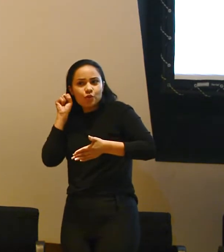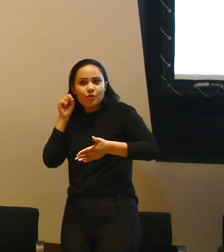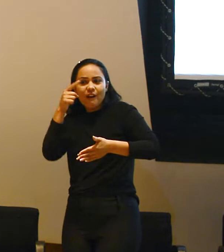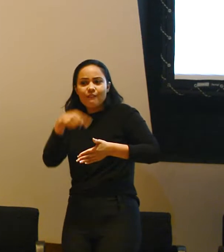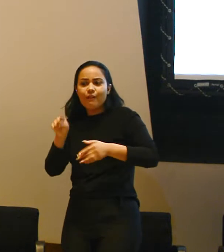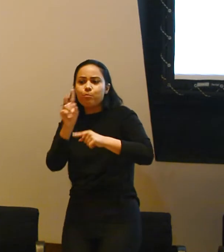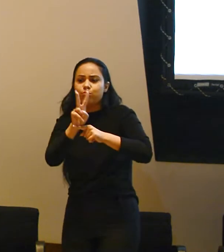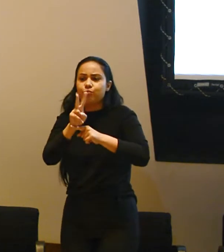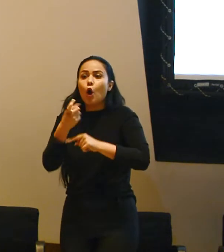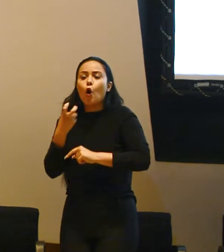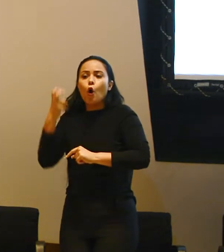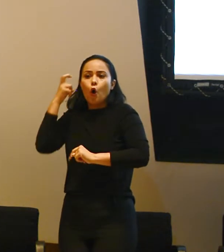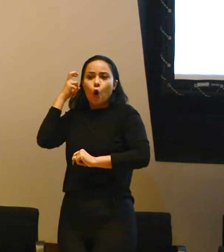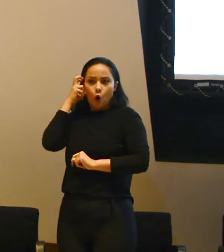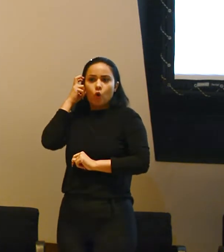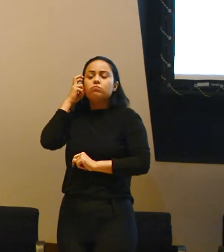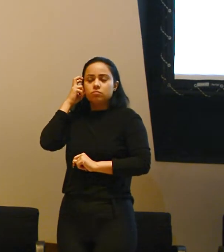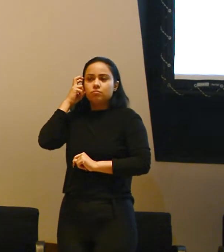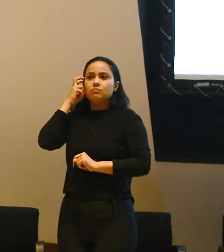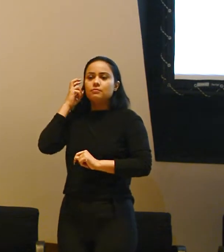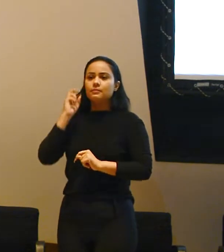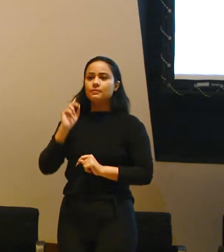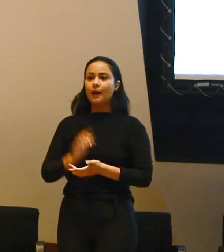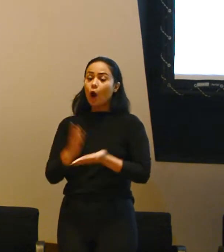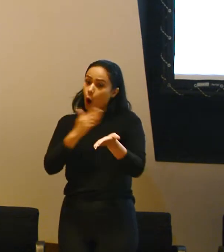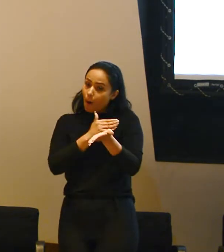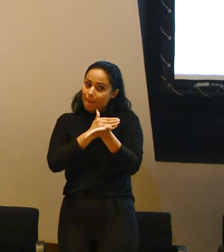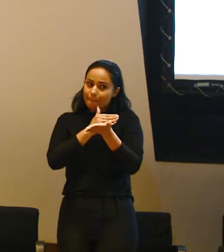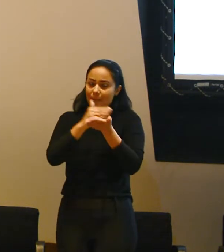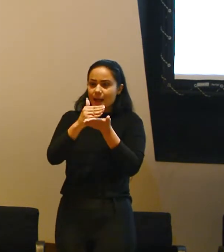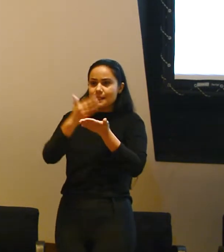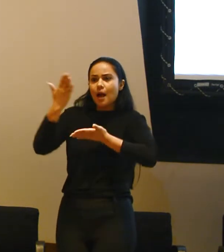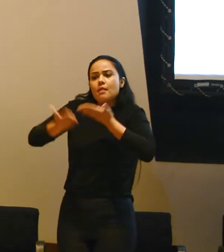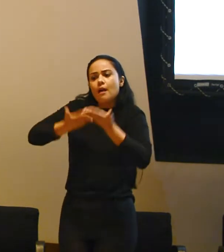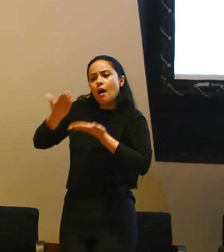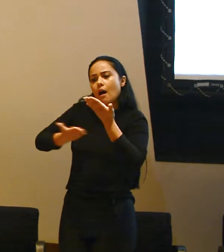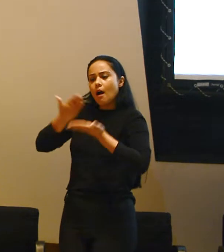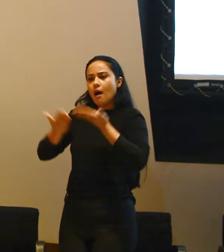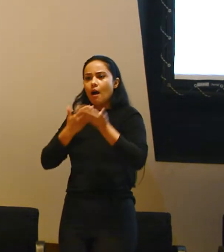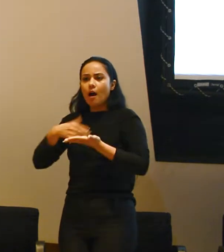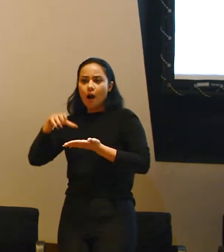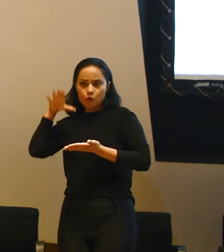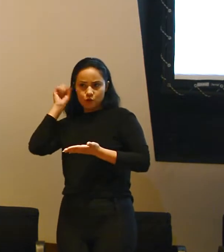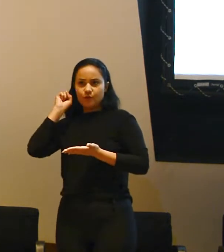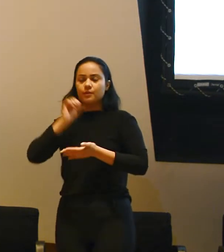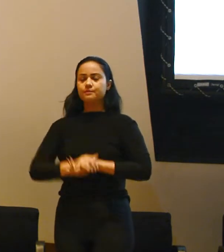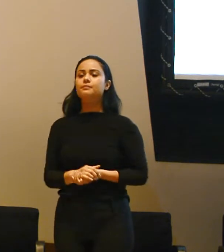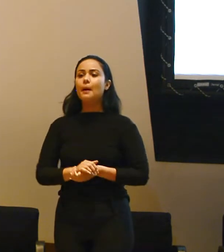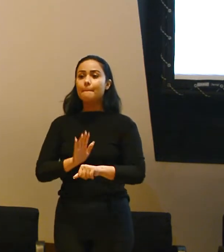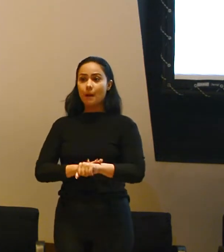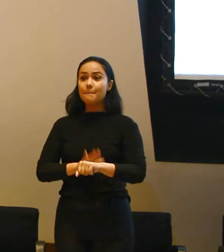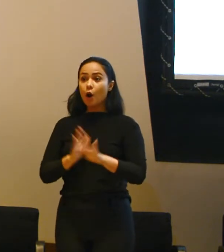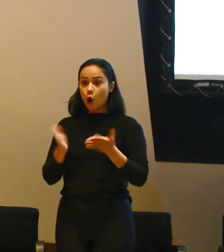ser protetizado com os aparelhos de audição, e aí é onde começa a terapia de reabilitação auditiva. Então, neste